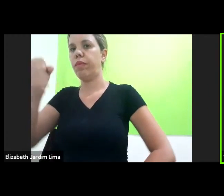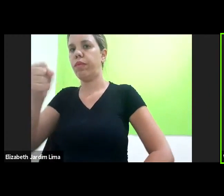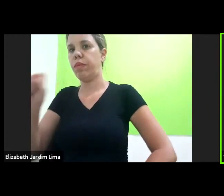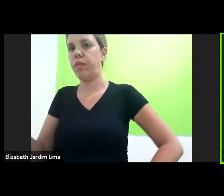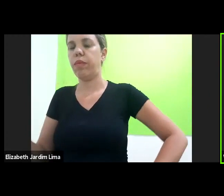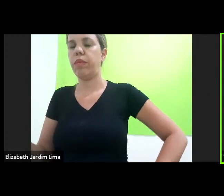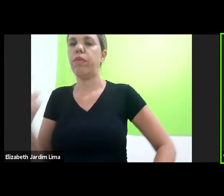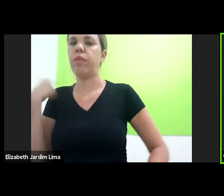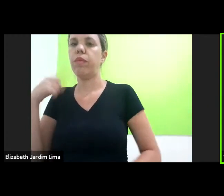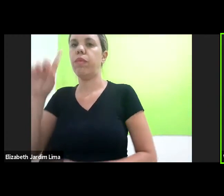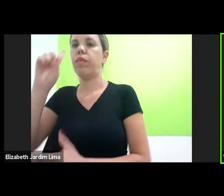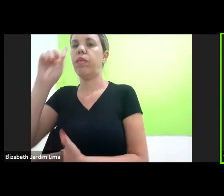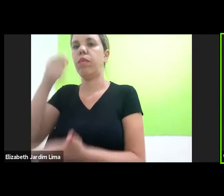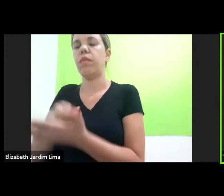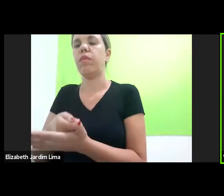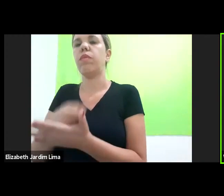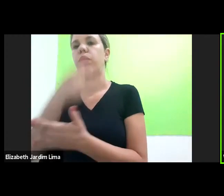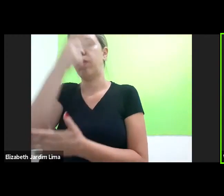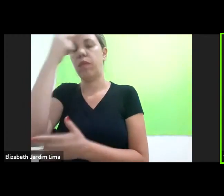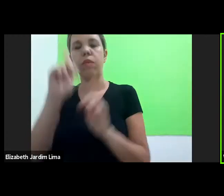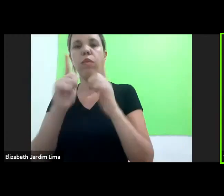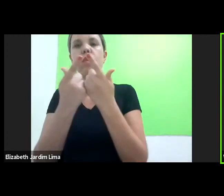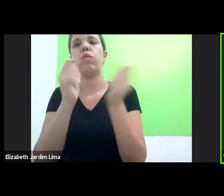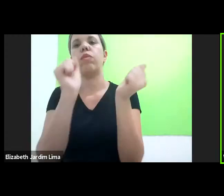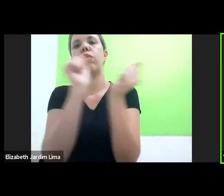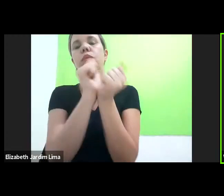onde foi garantido aos quilombolas o direito ao território.